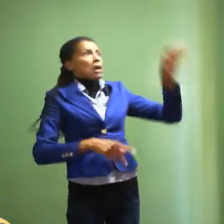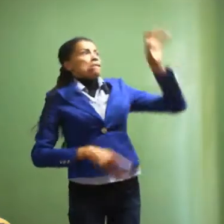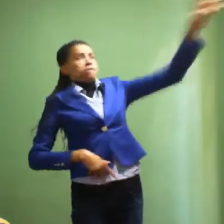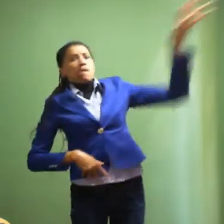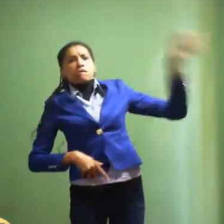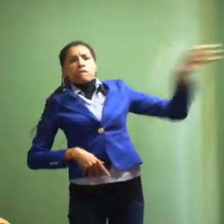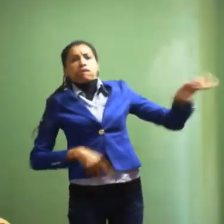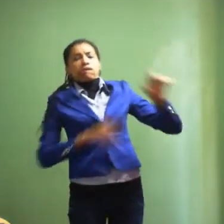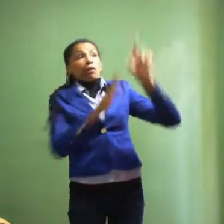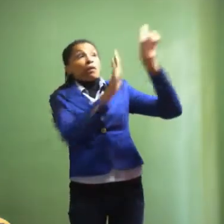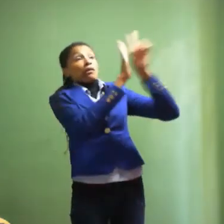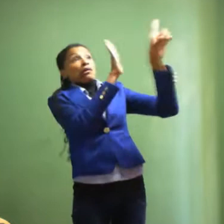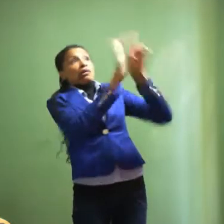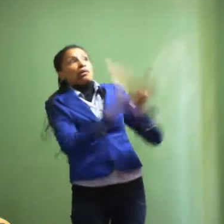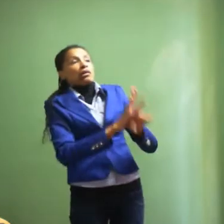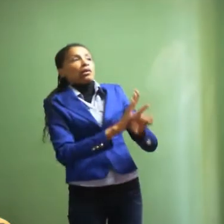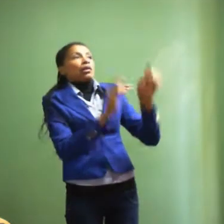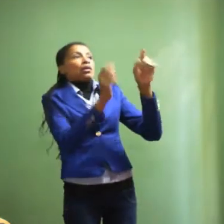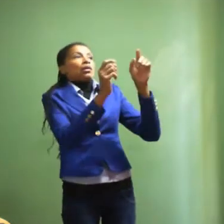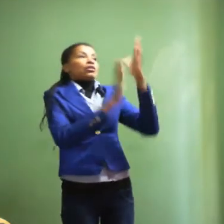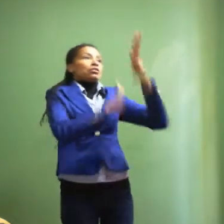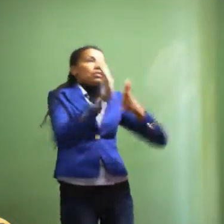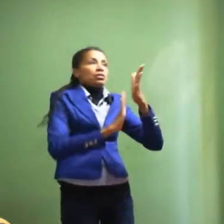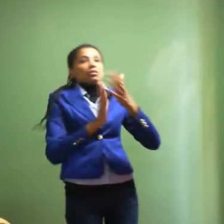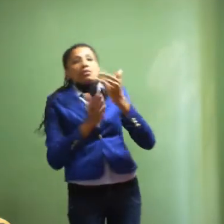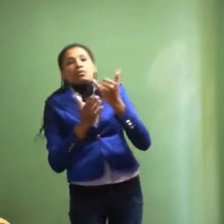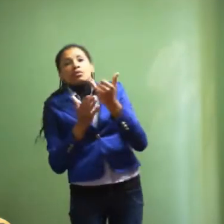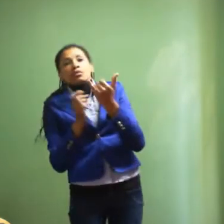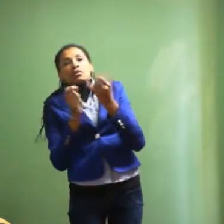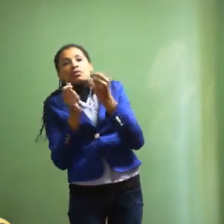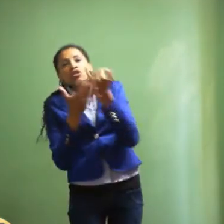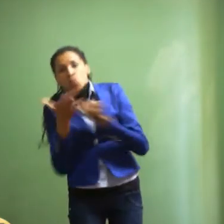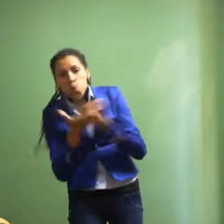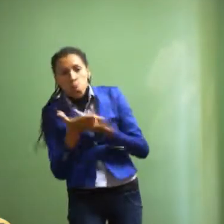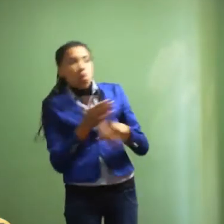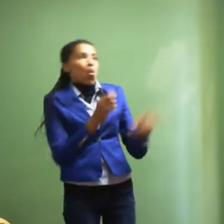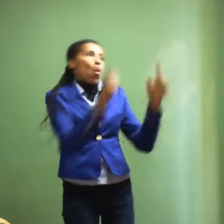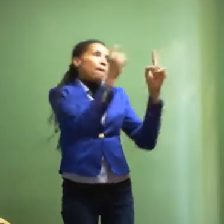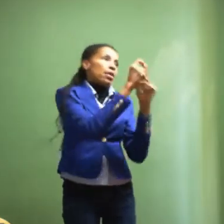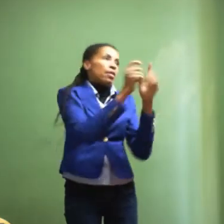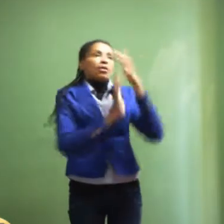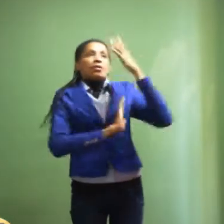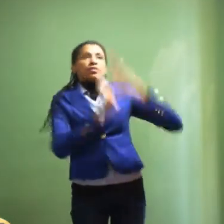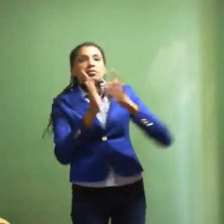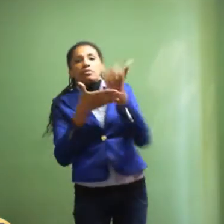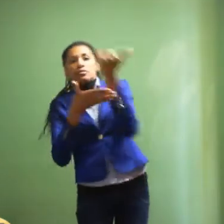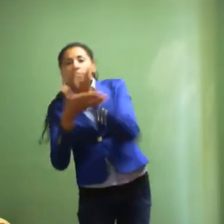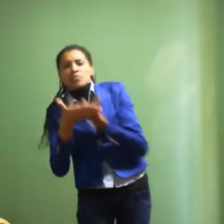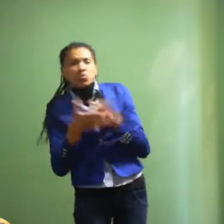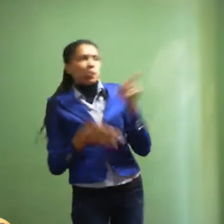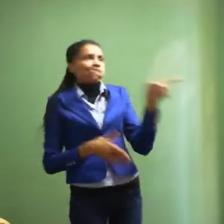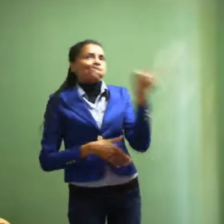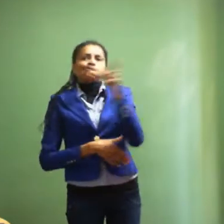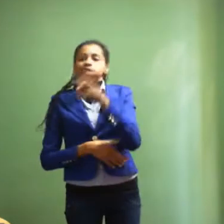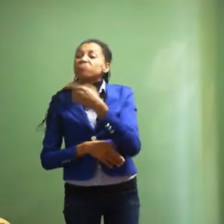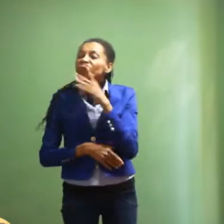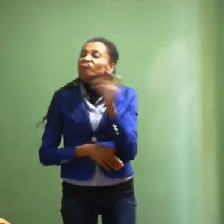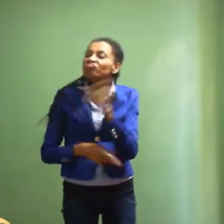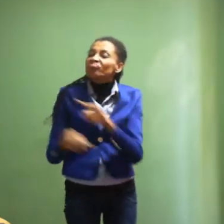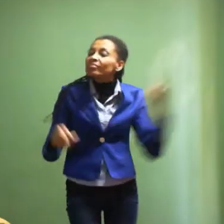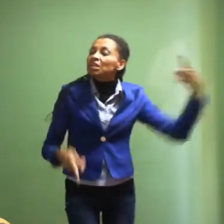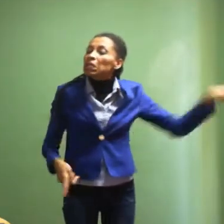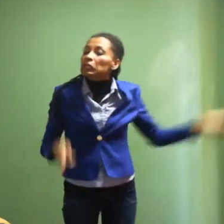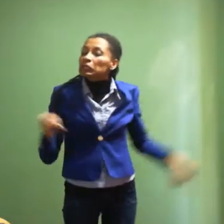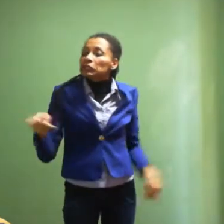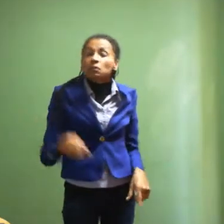el dibujito, la seña, la palabra, el dibujito, la seña. La seña puede dar como alguna pista, pero en muchos casos cuando vamos a preguntarle a los